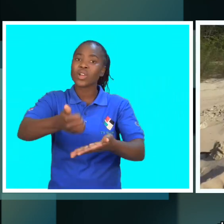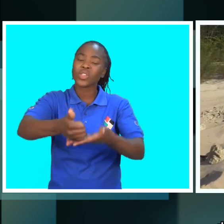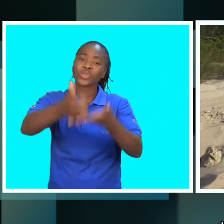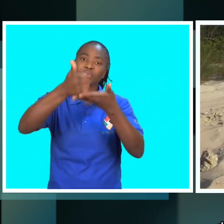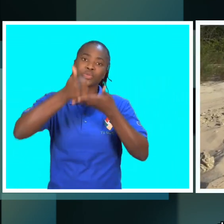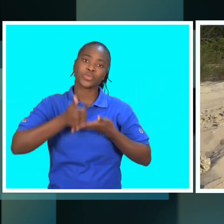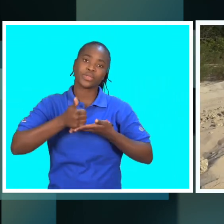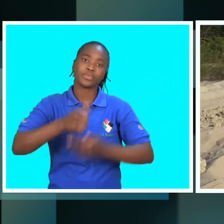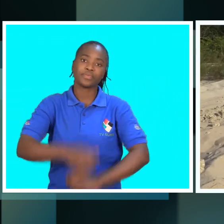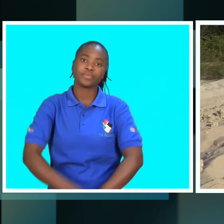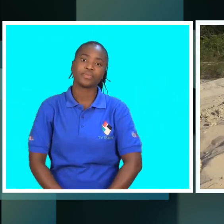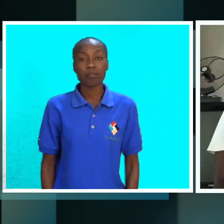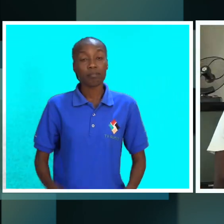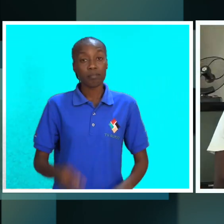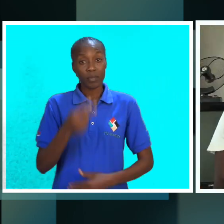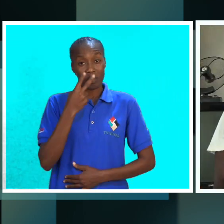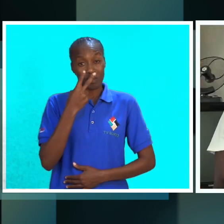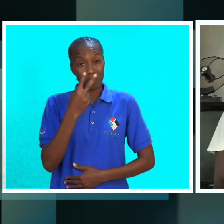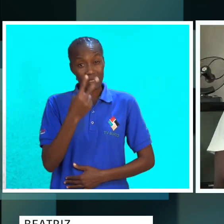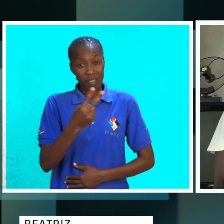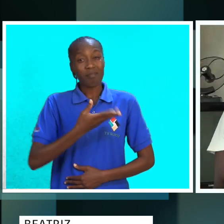mãe.